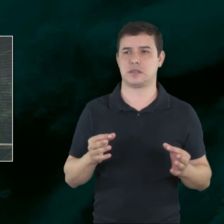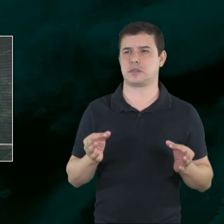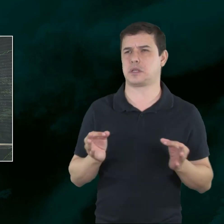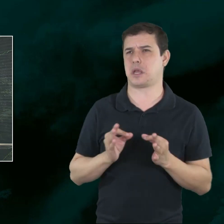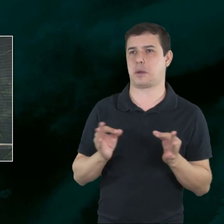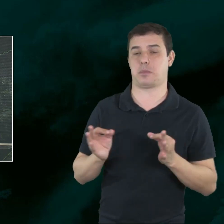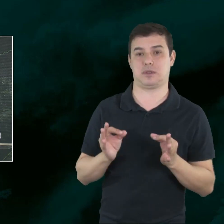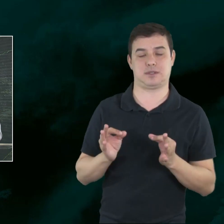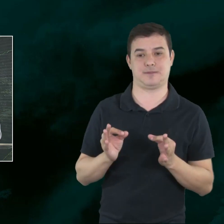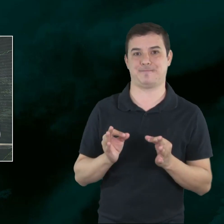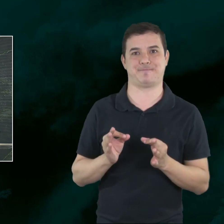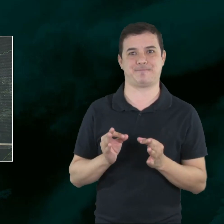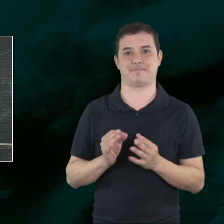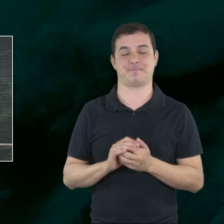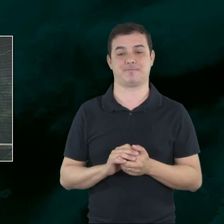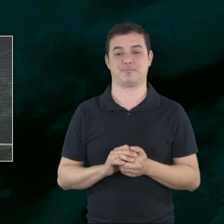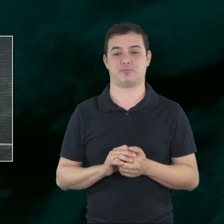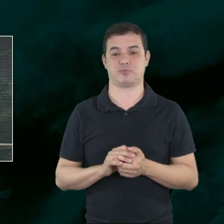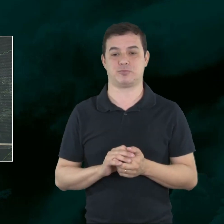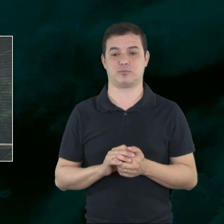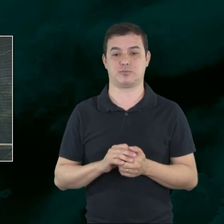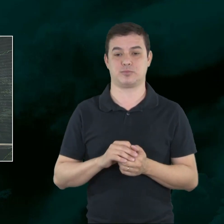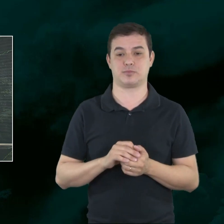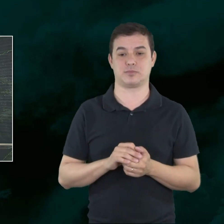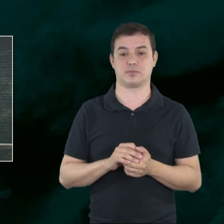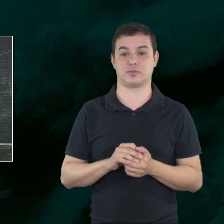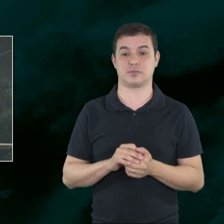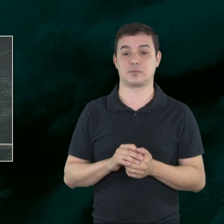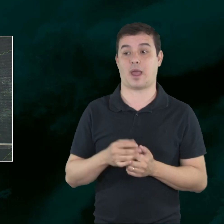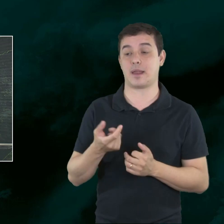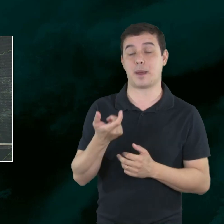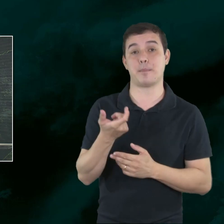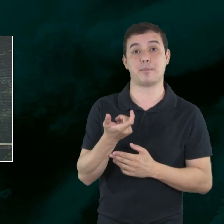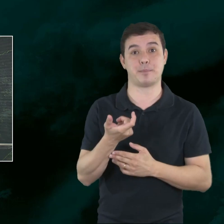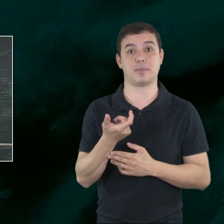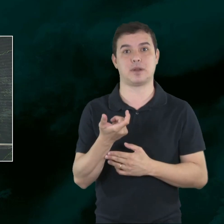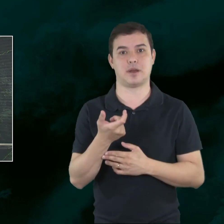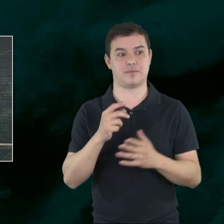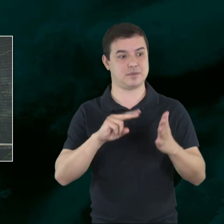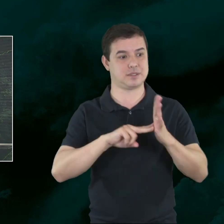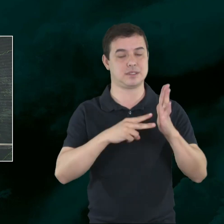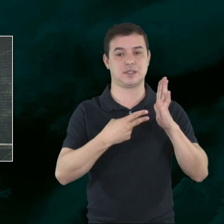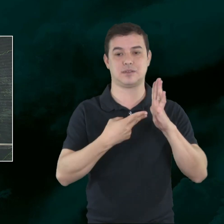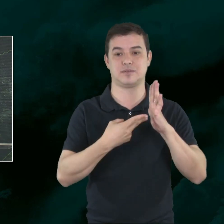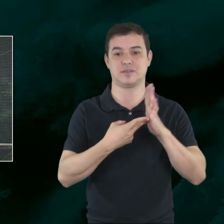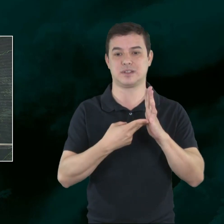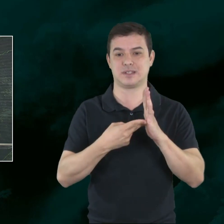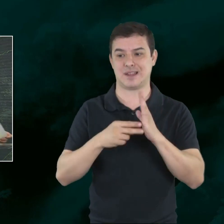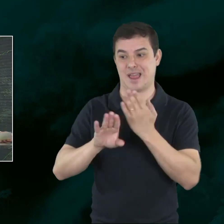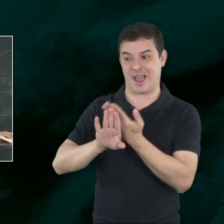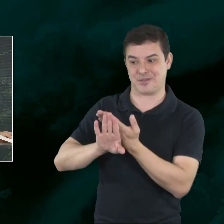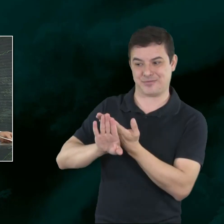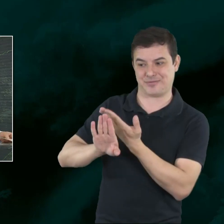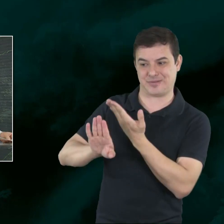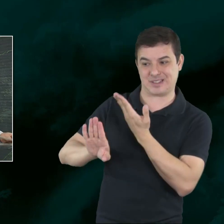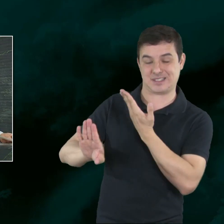Apostasia, essa palavra em grego, tem um significado de